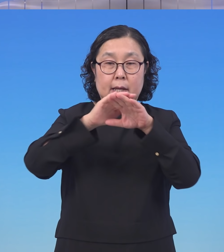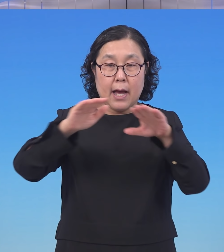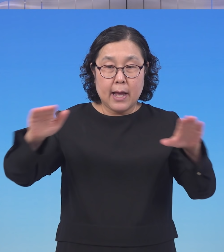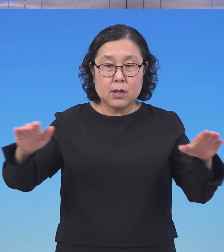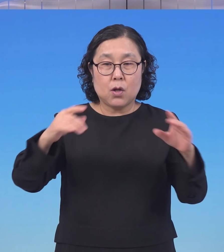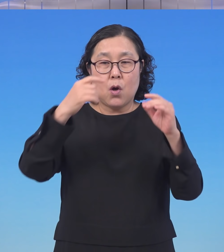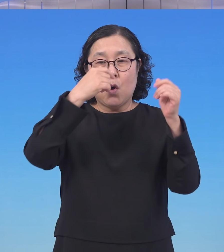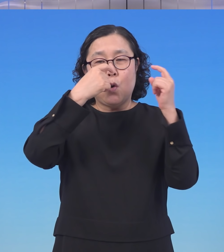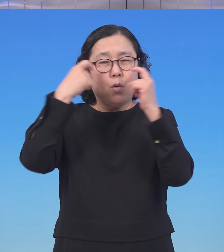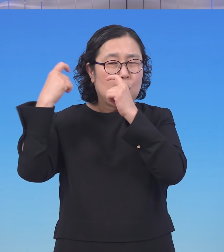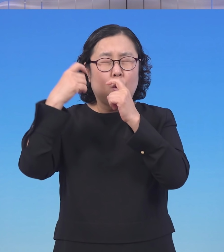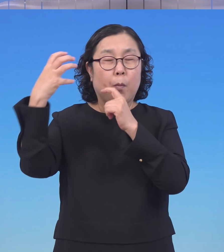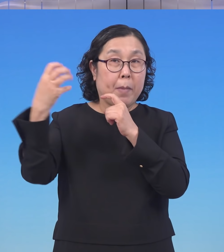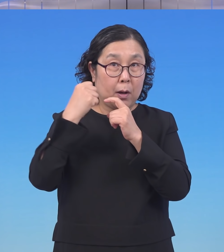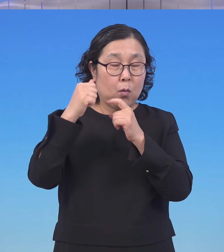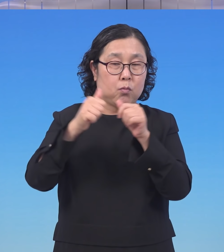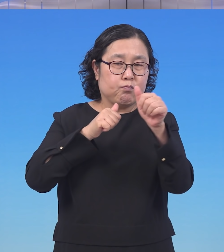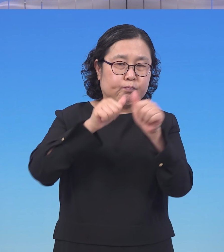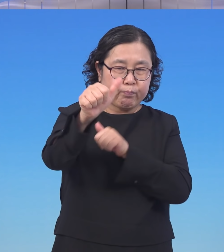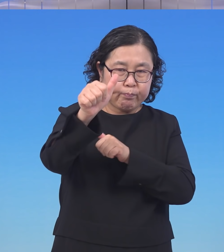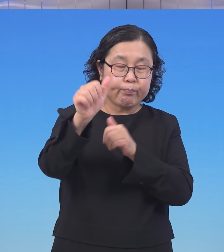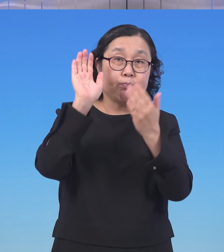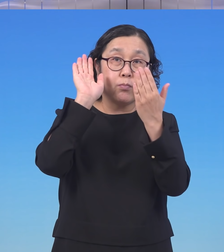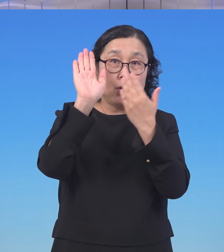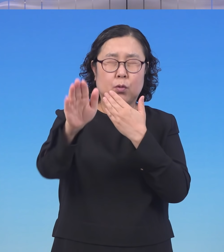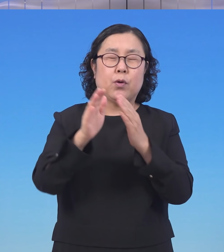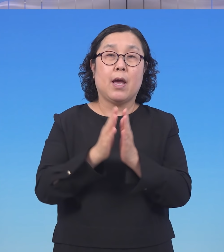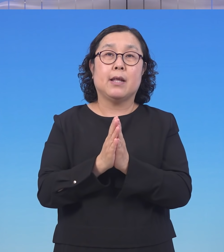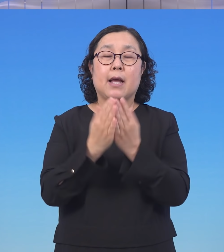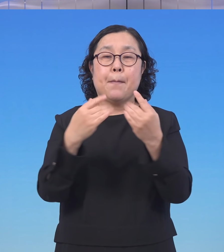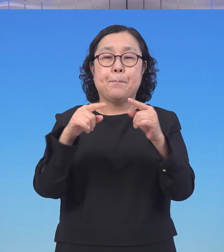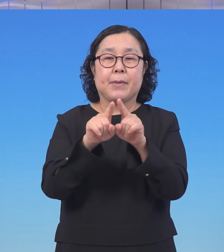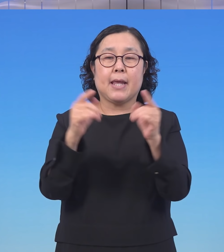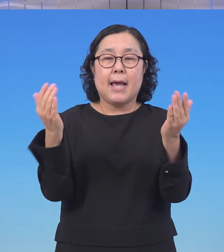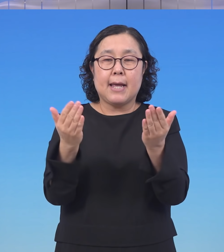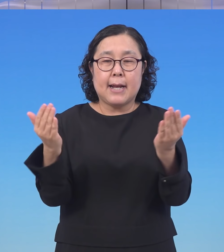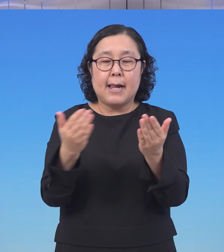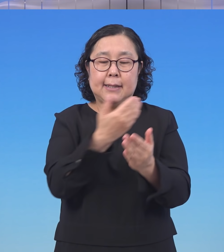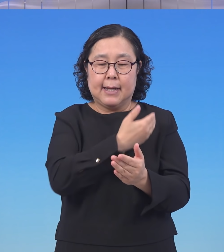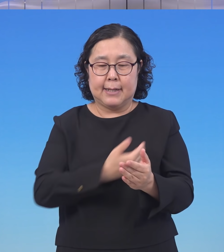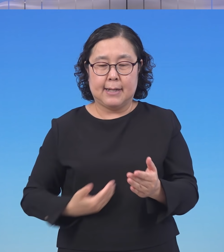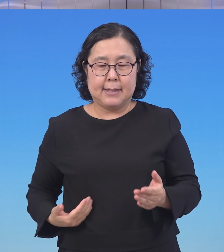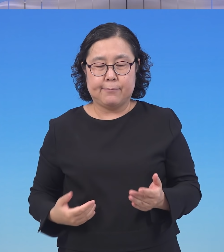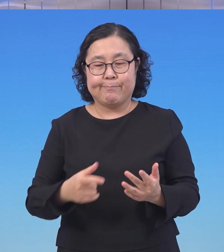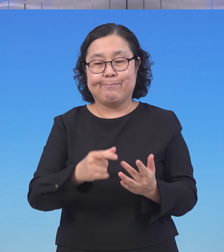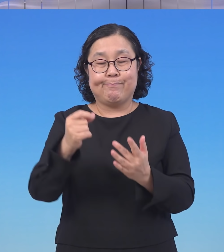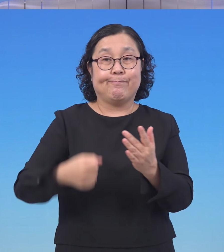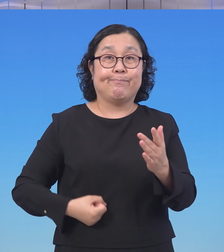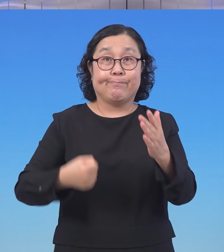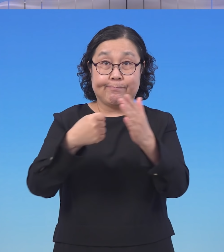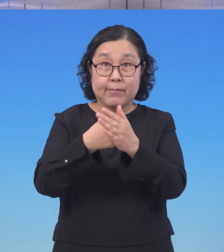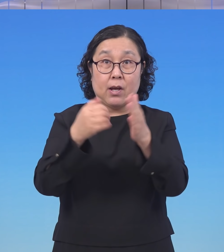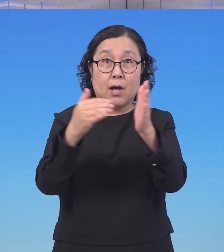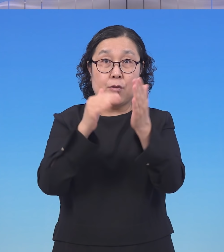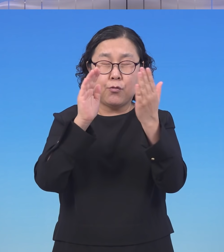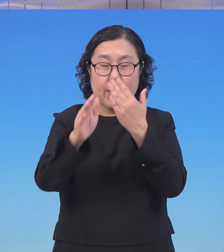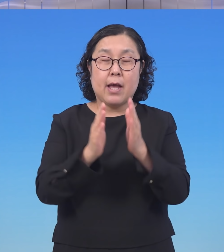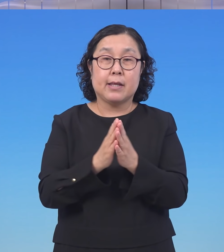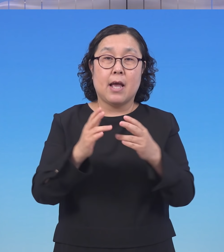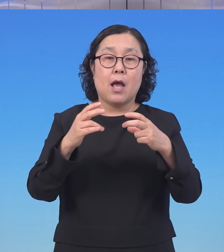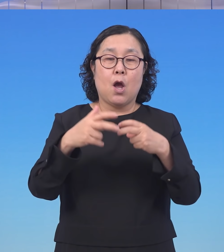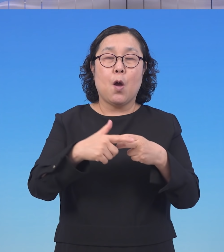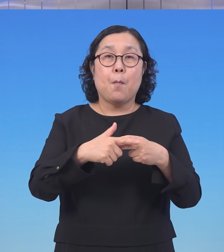광야에서 유혹을 받으시고 또 그것을 이겨내시고 그리고는 이제 함께 일할 제자들을 뽑으신 이후에 오늘 본문에 보면은